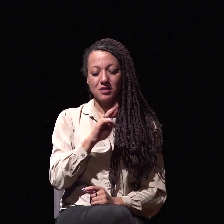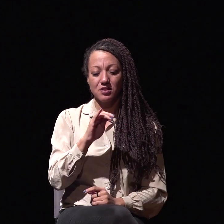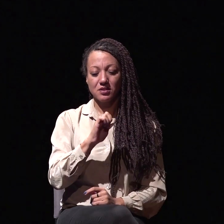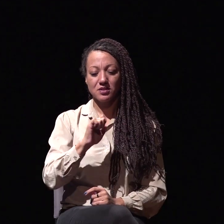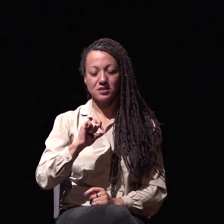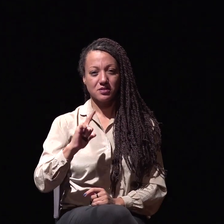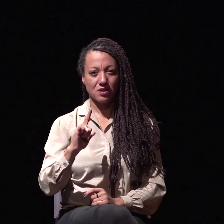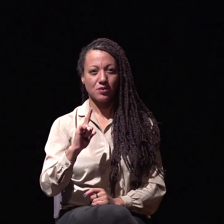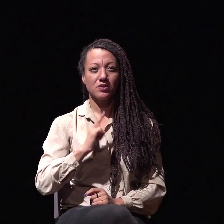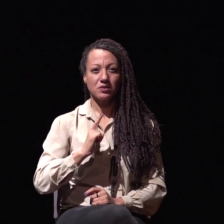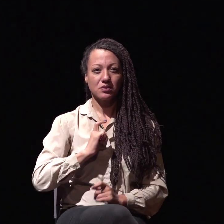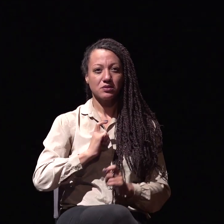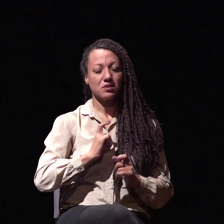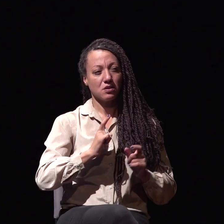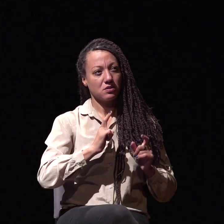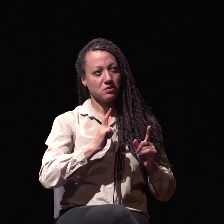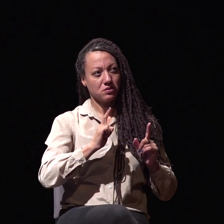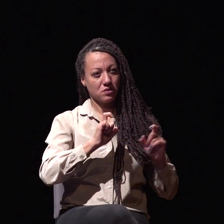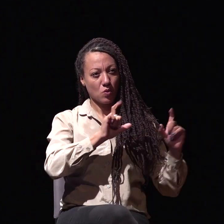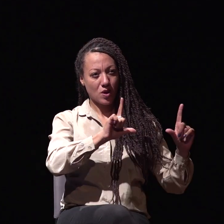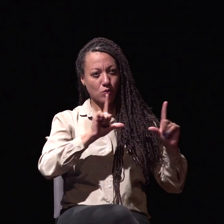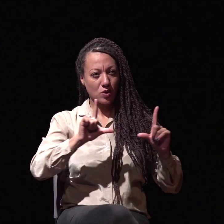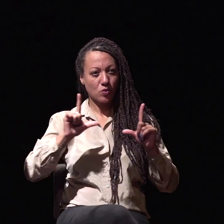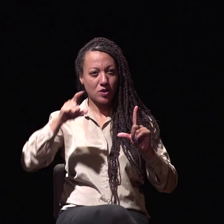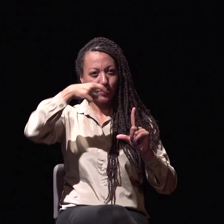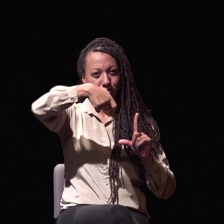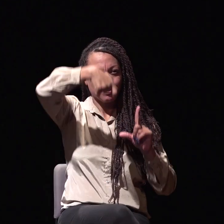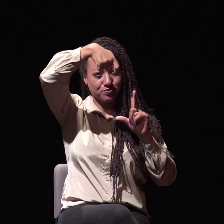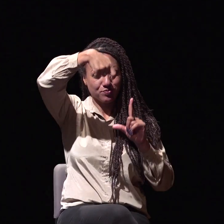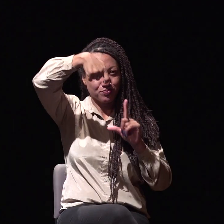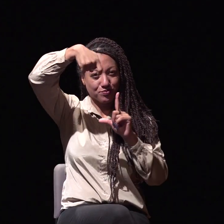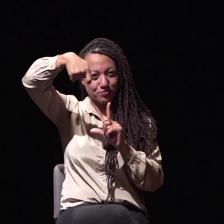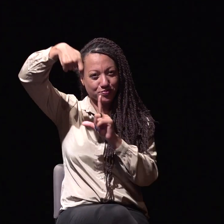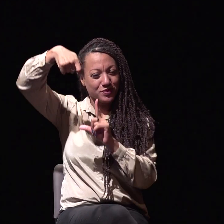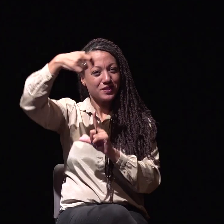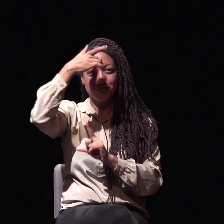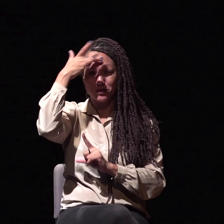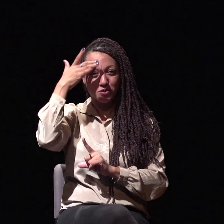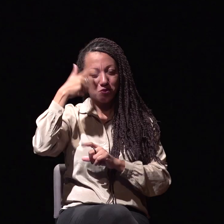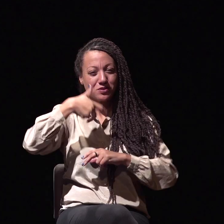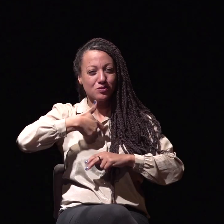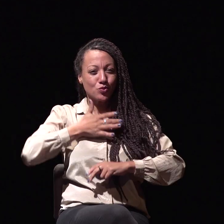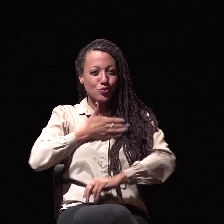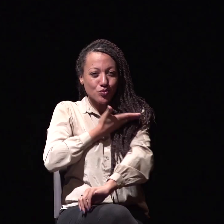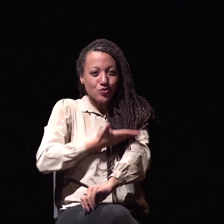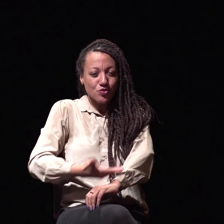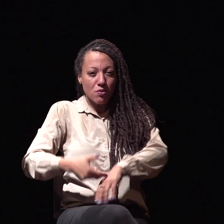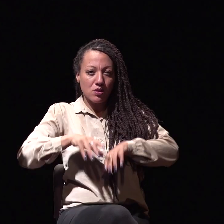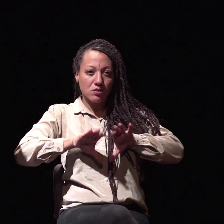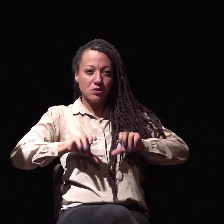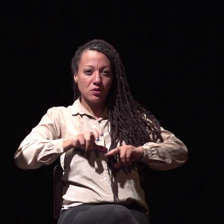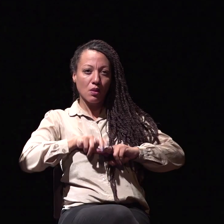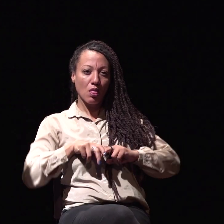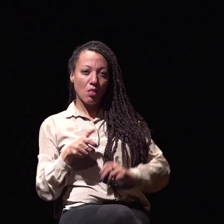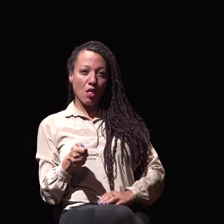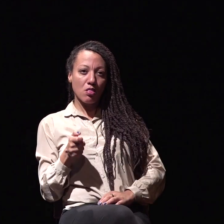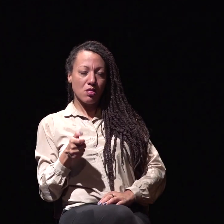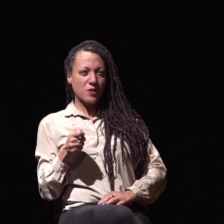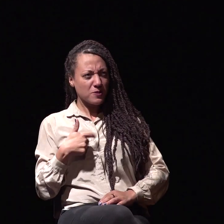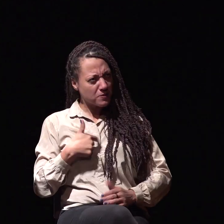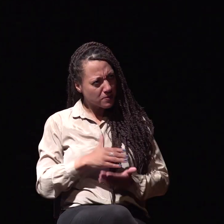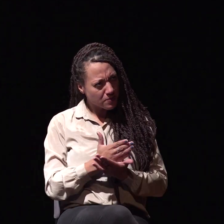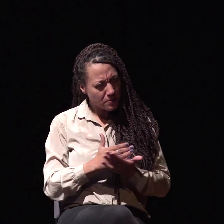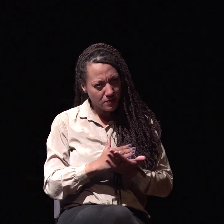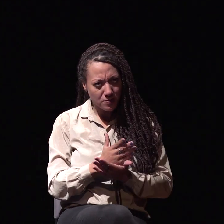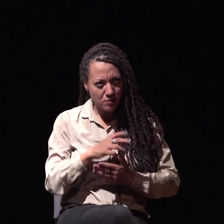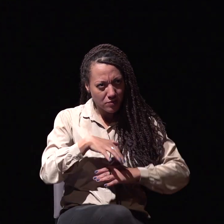são expostos quadros, não agradam os acostumados ao comodismo dos estofados e dos controles remotos, pois para